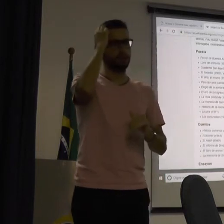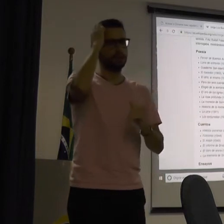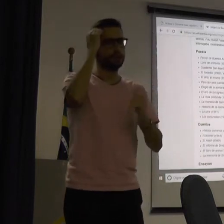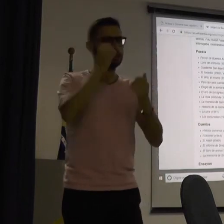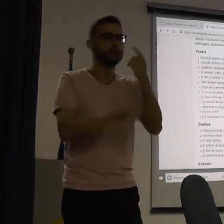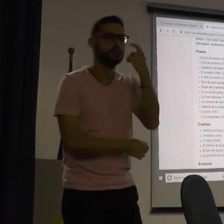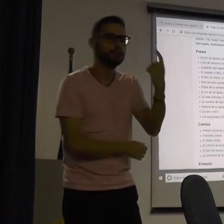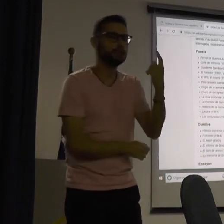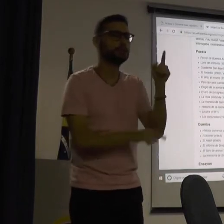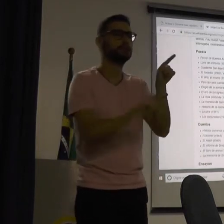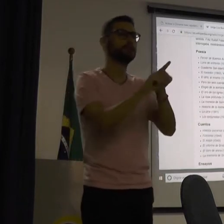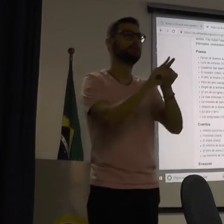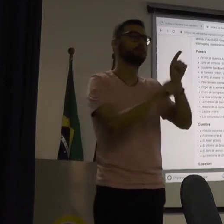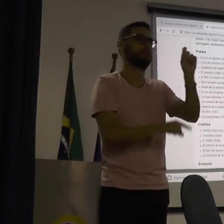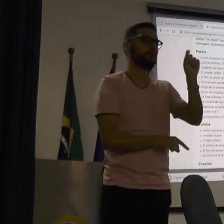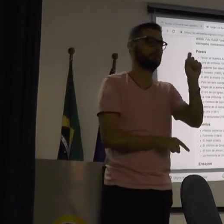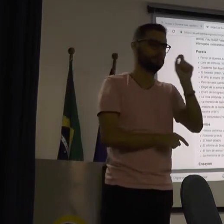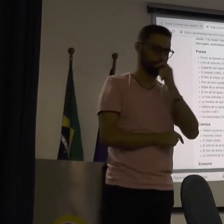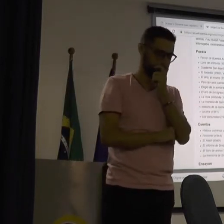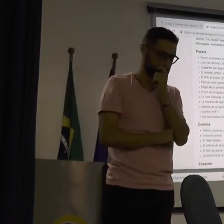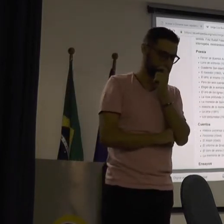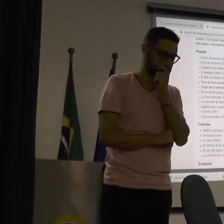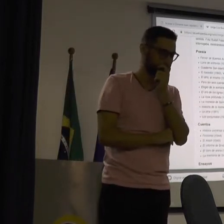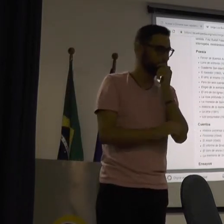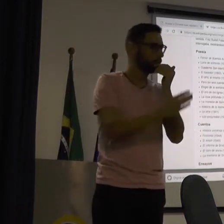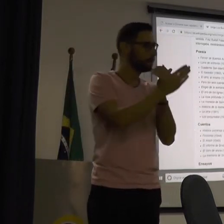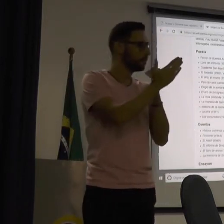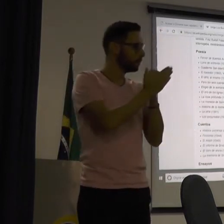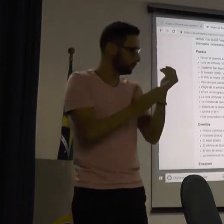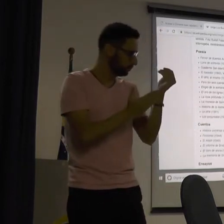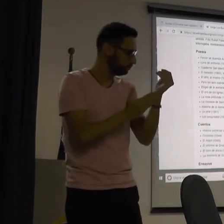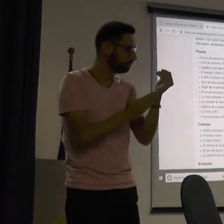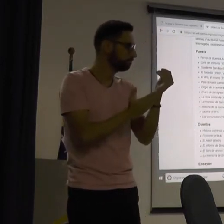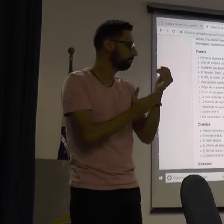interessante também aqui para vocês verem a